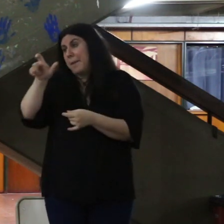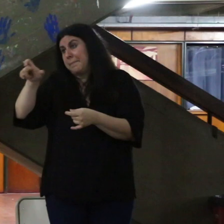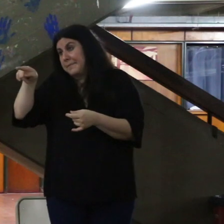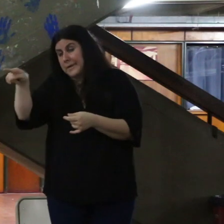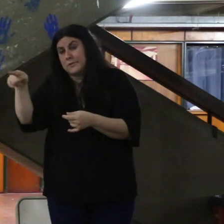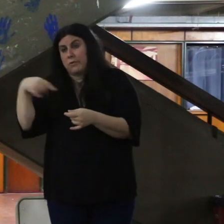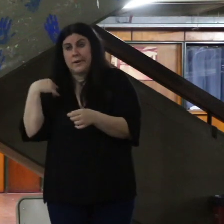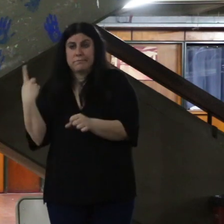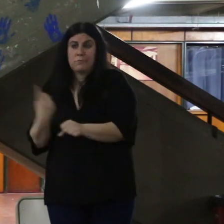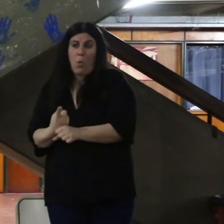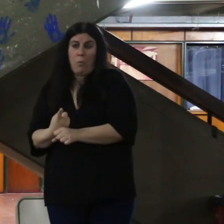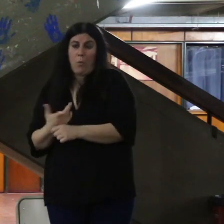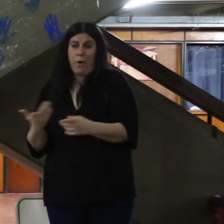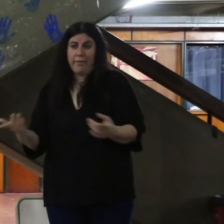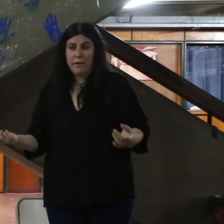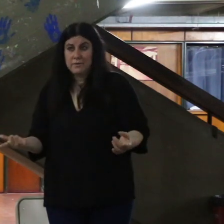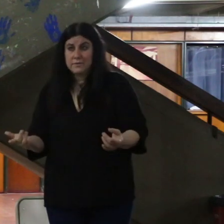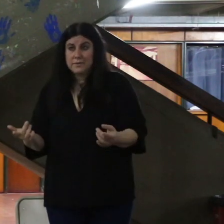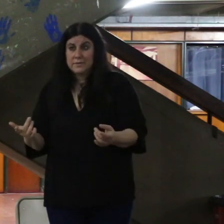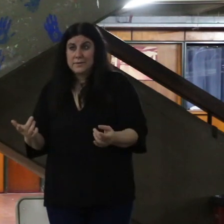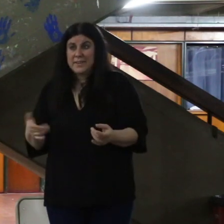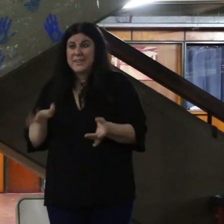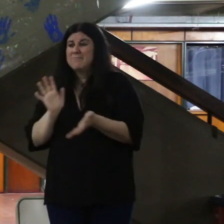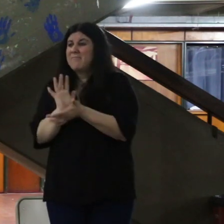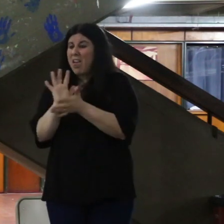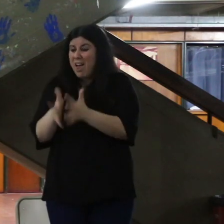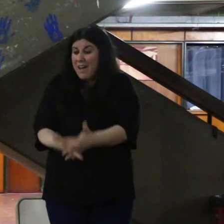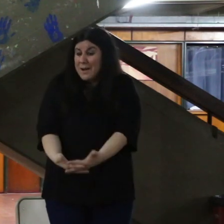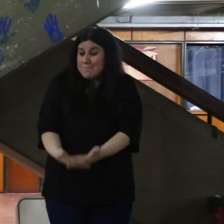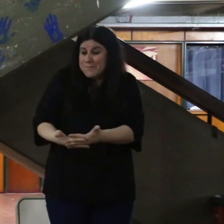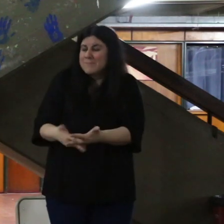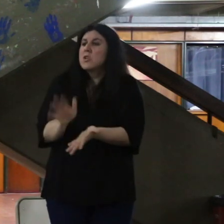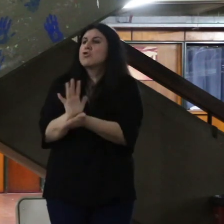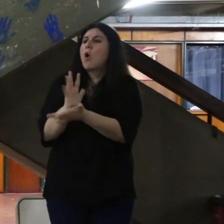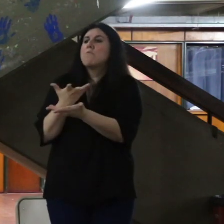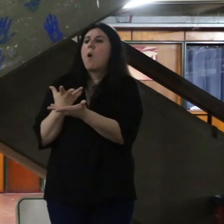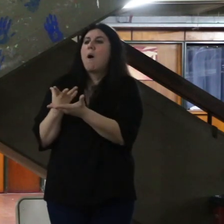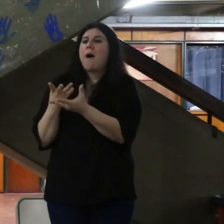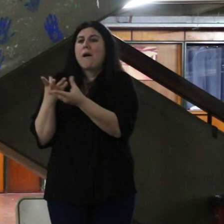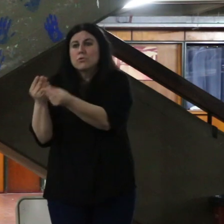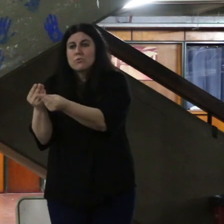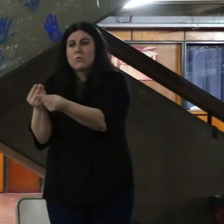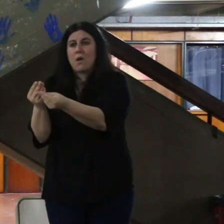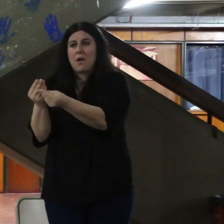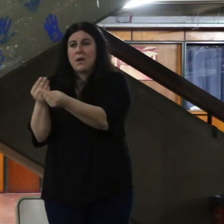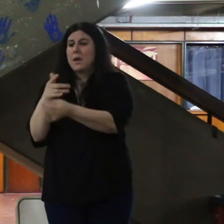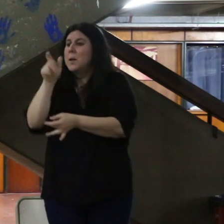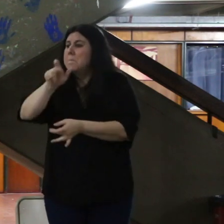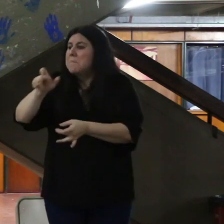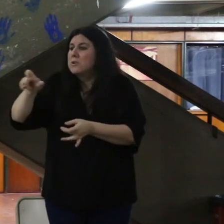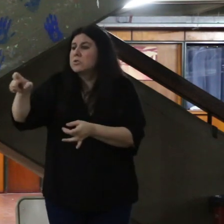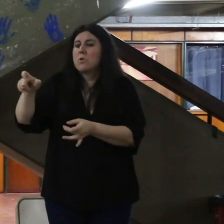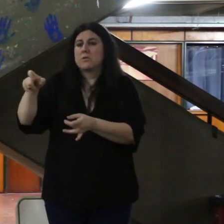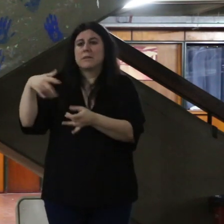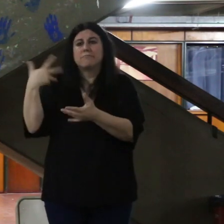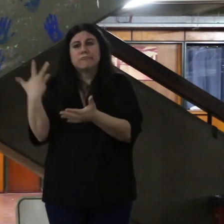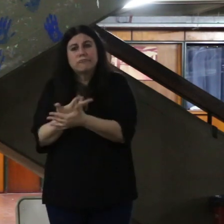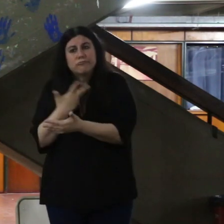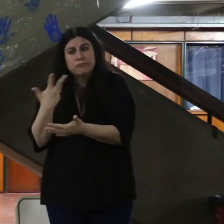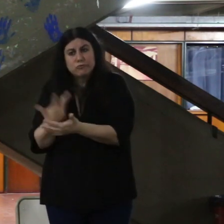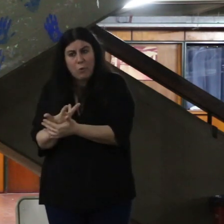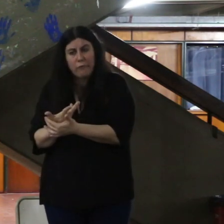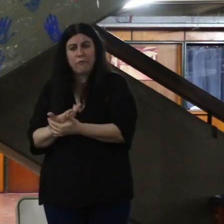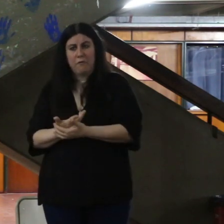historia. Hacer piecito a los que caminan en el barro y